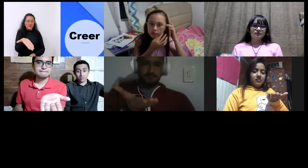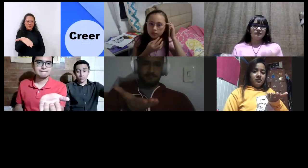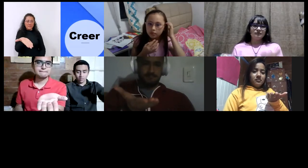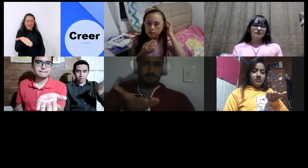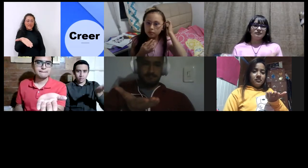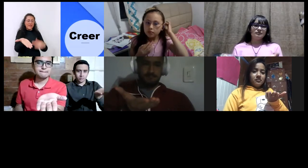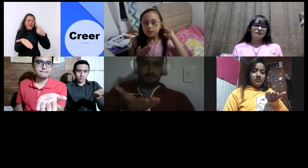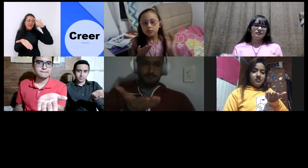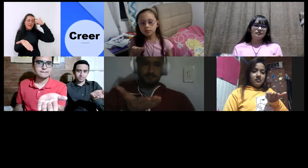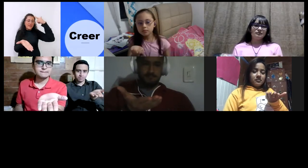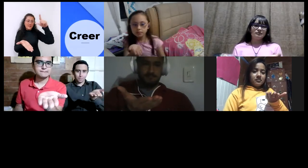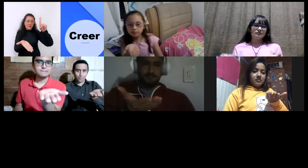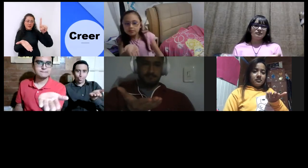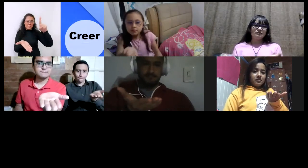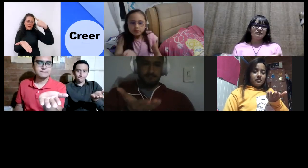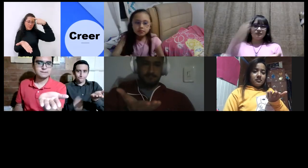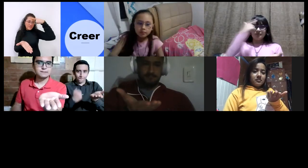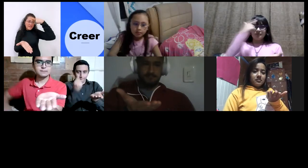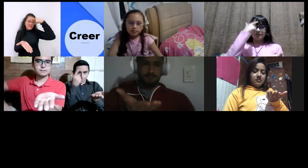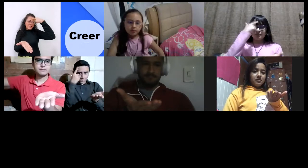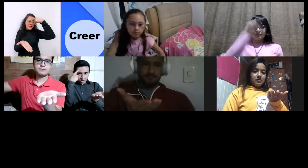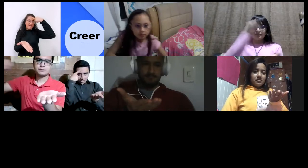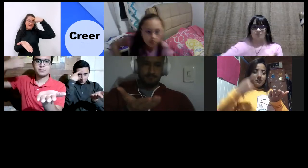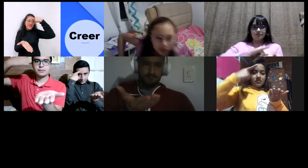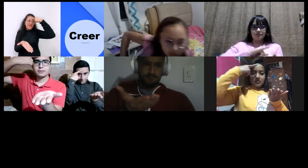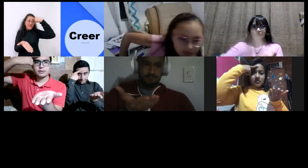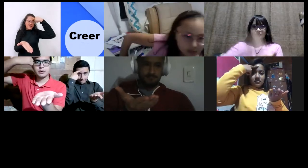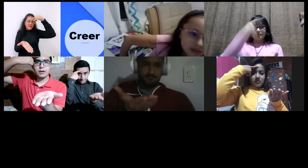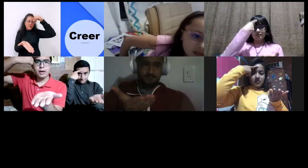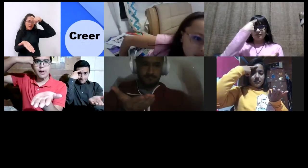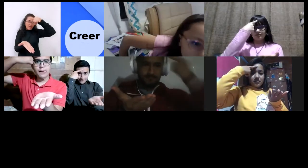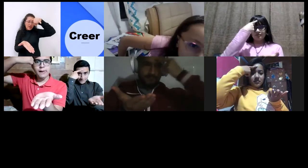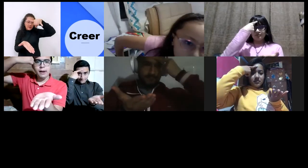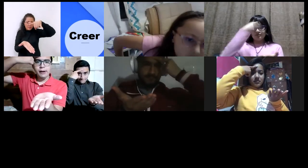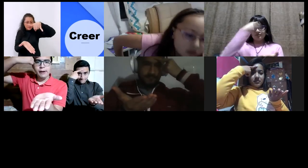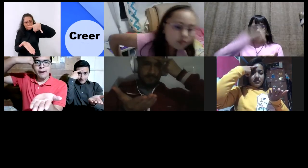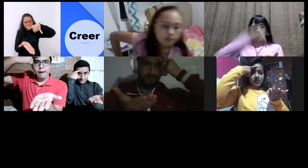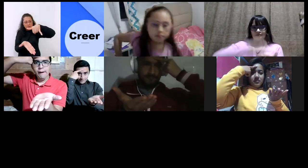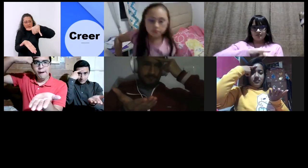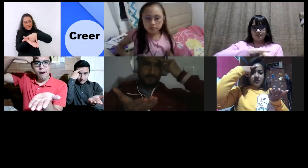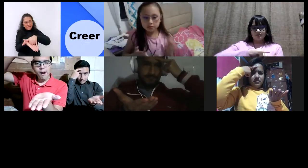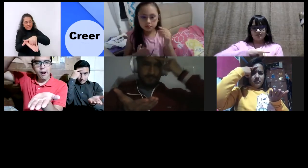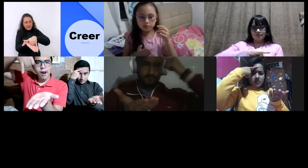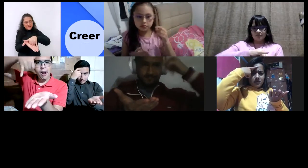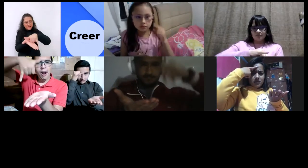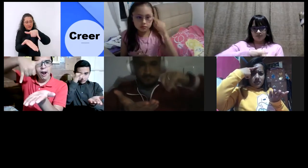al frente y ponemos el índice en la frente y luego bajamos haciendo como